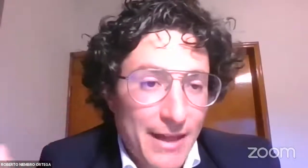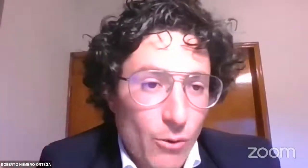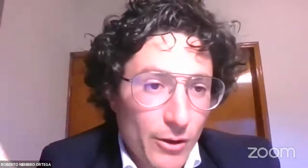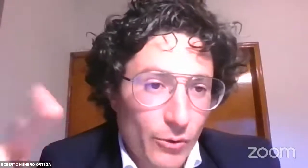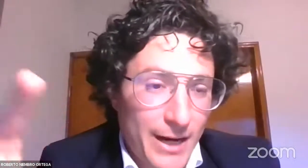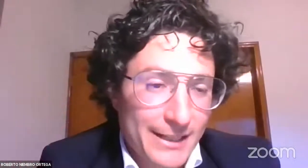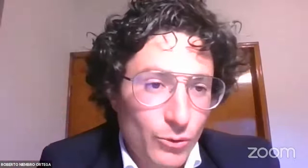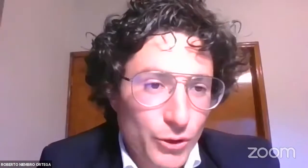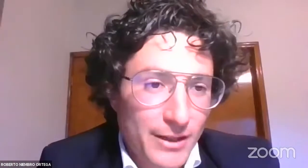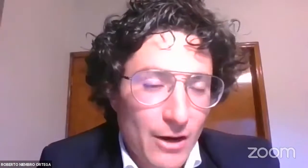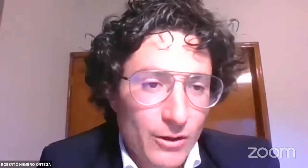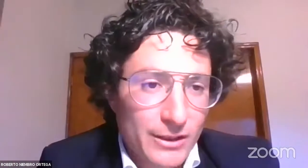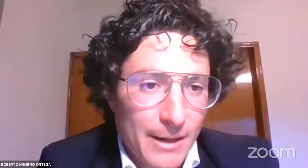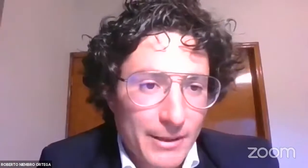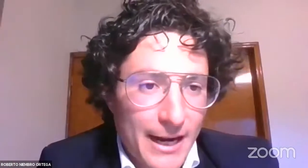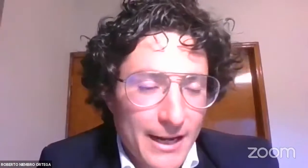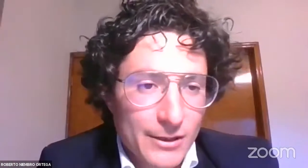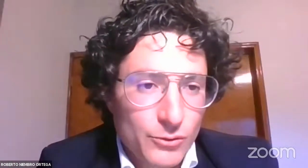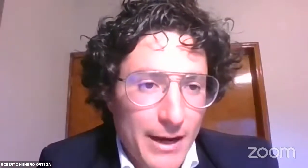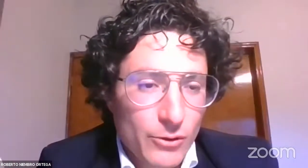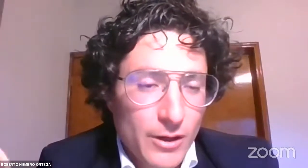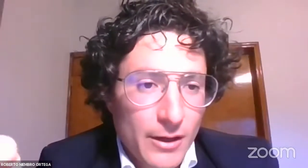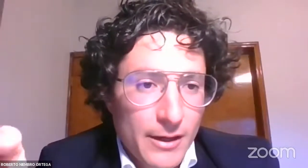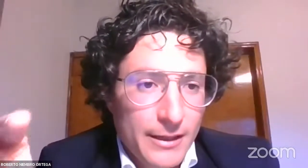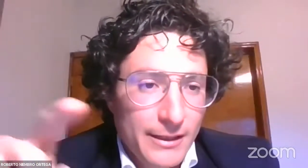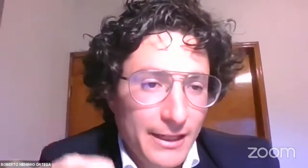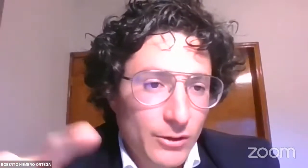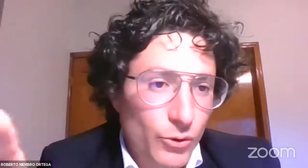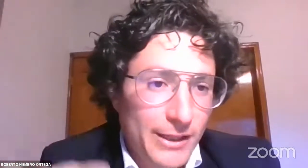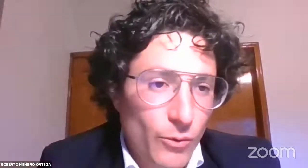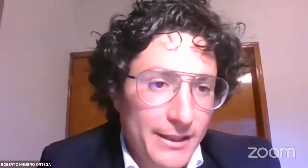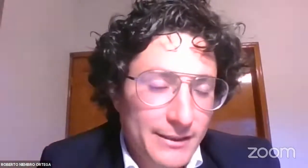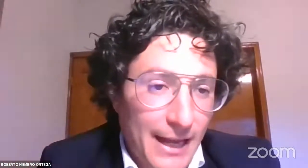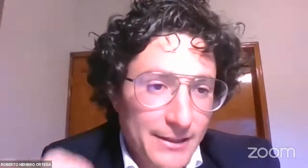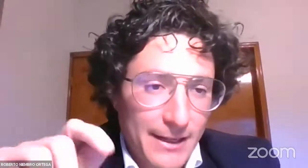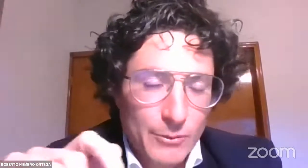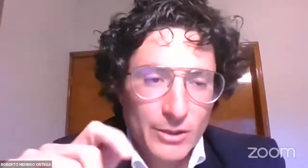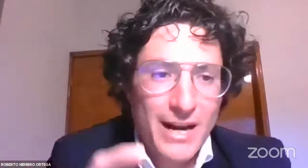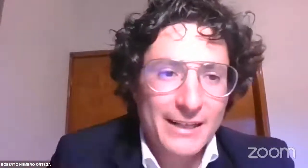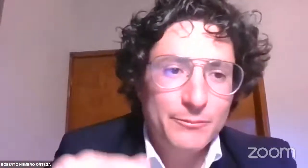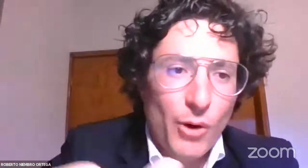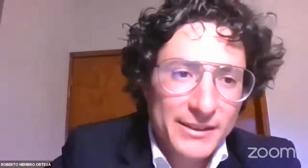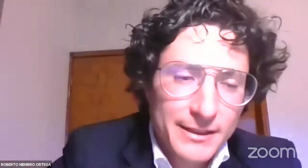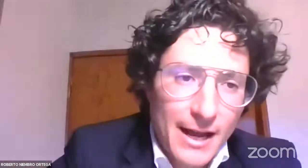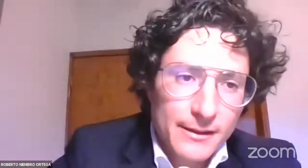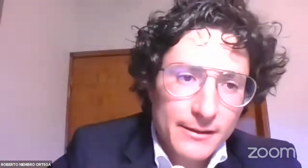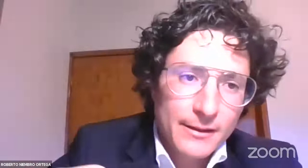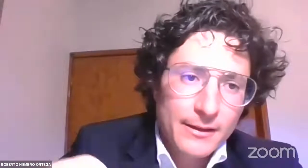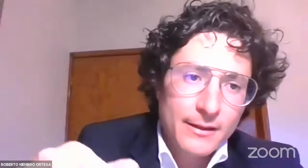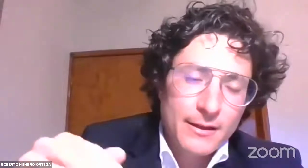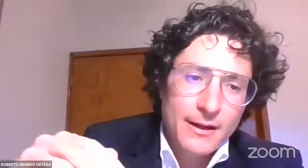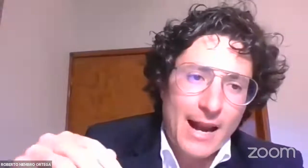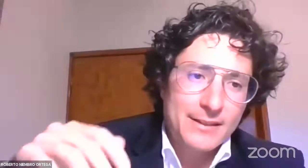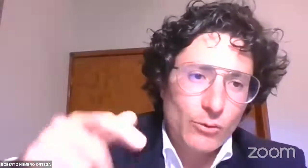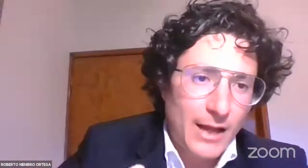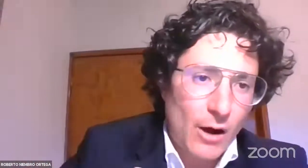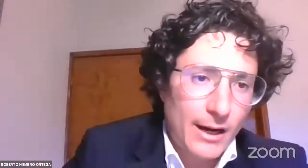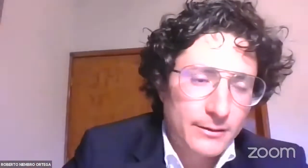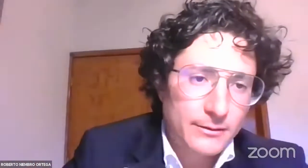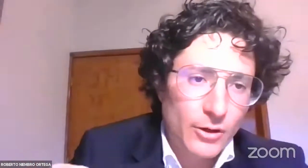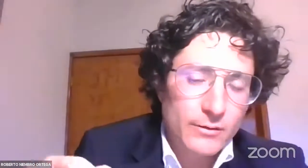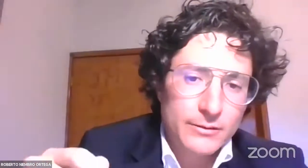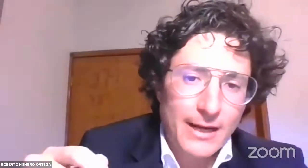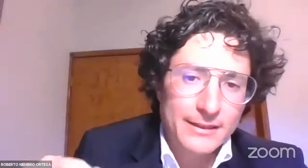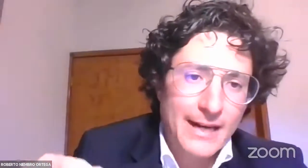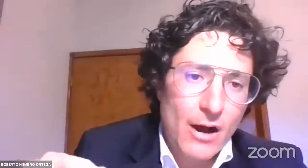responde, no está de acuerdo con una resolución de la Corte Interamericana de Derechos Humanos y dicen, tú no eres cuarta instancia. Digamos, es una respuesta a la segunda